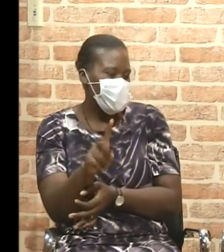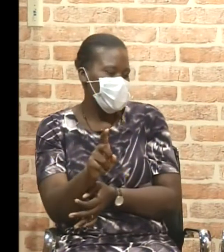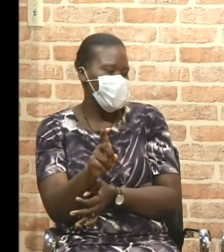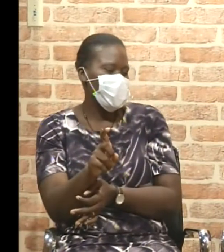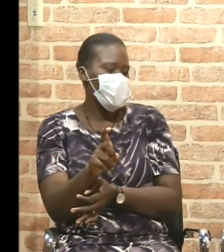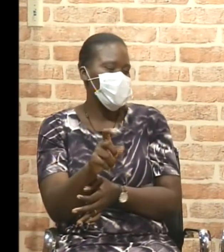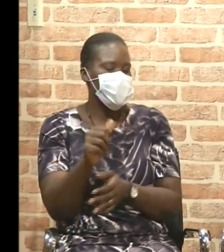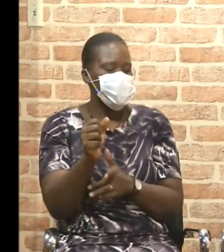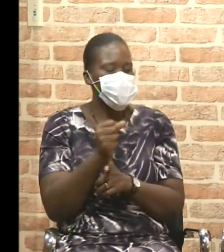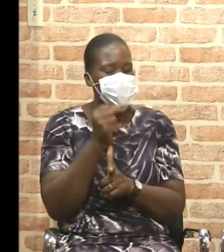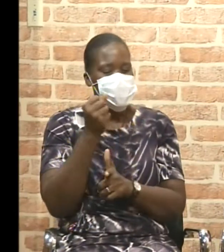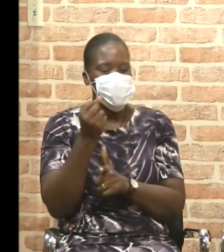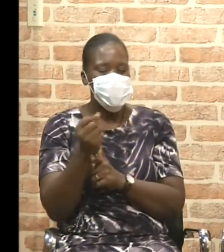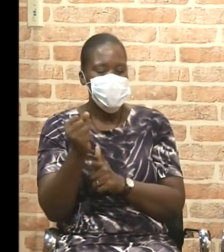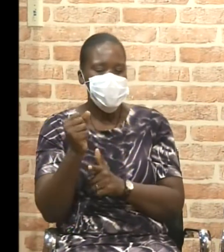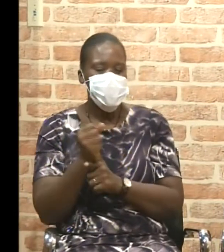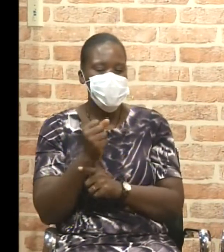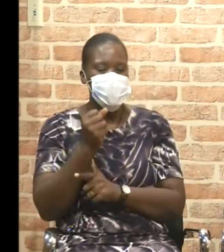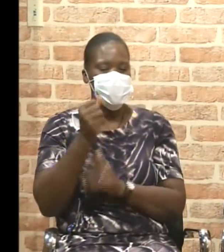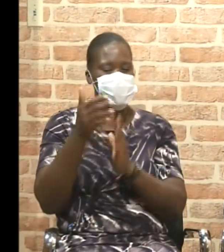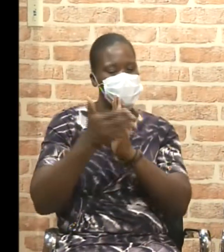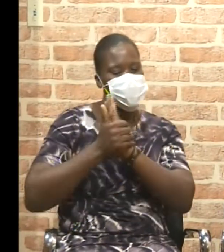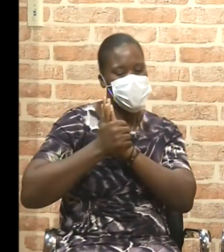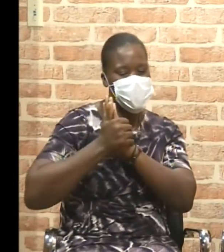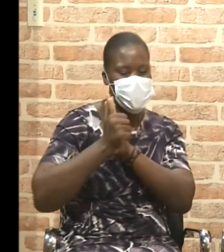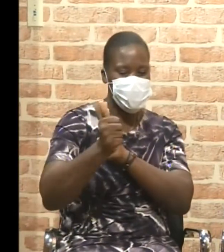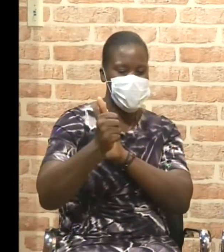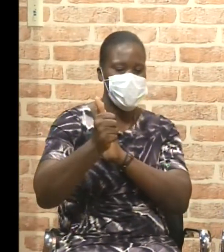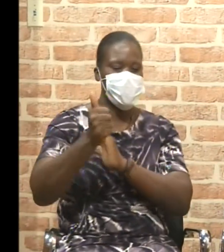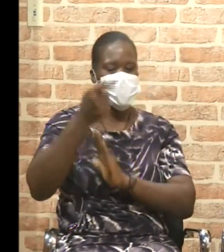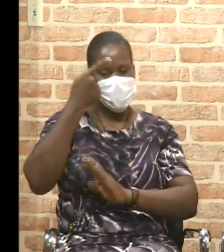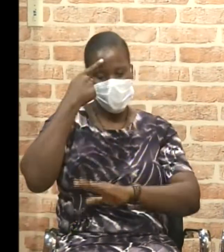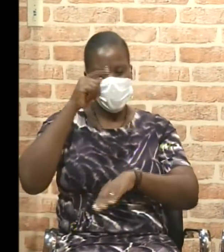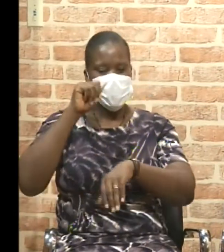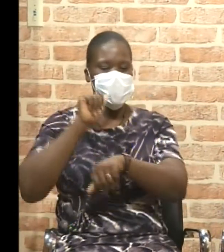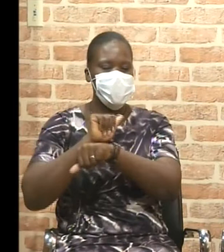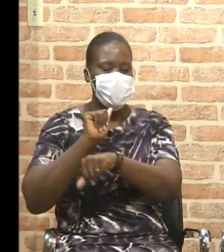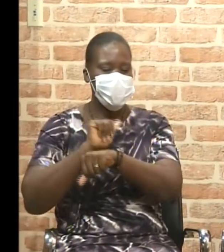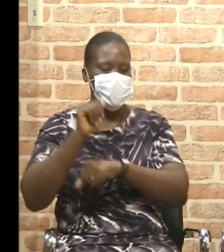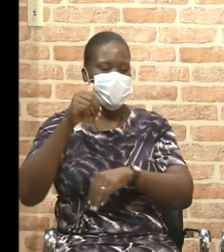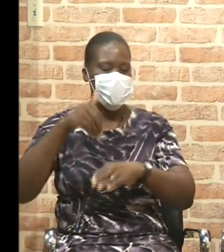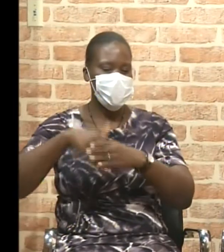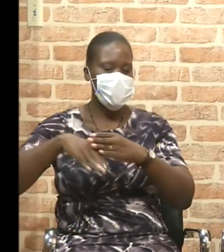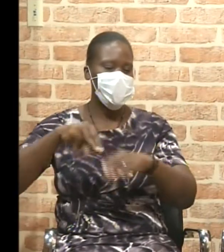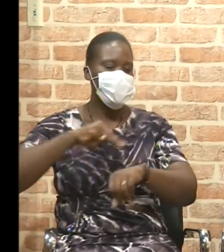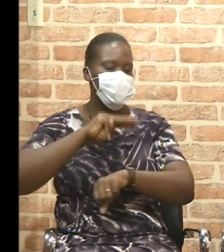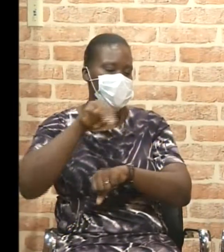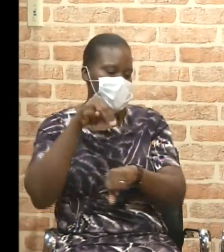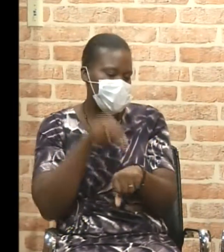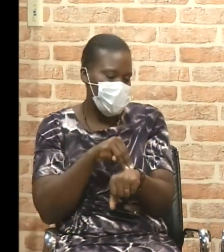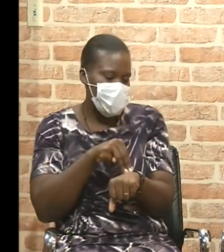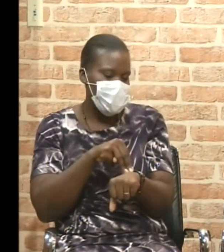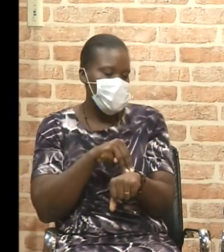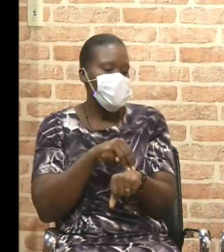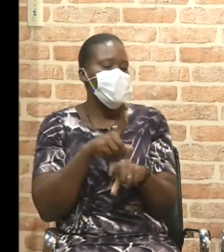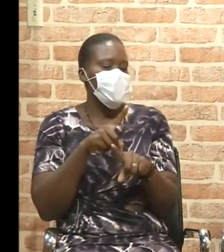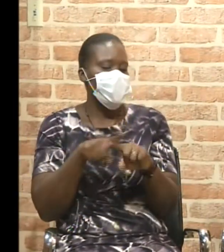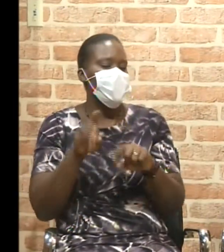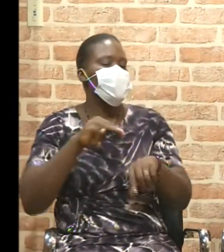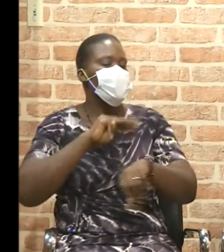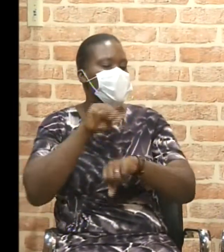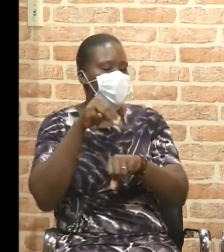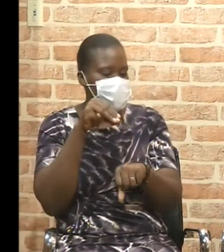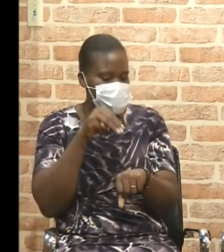selon compétence mounan et que li affecté à yon ministère. Et maintenant ministère ça lui-même faut que kounyan yo même yo